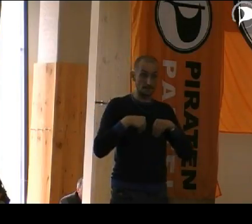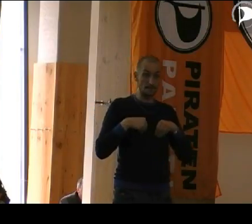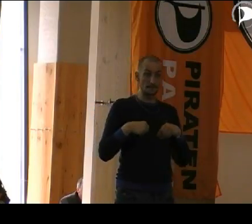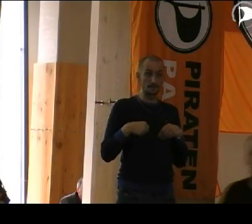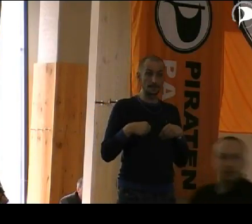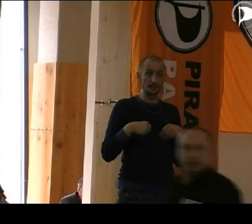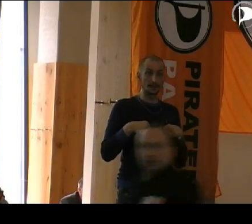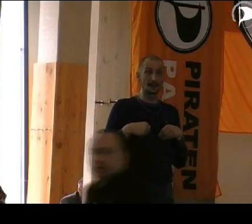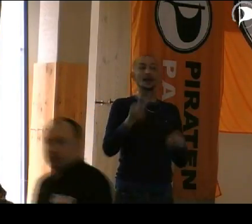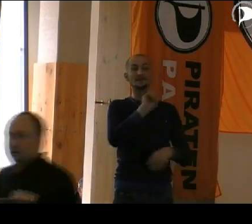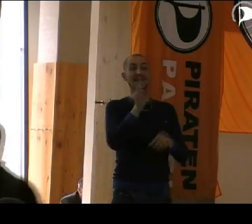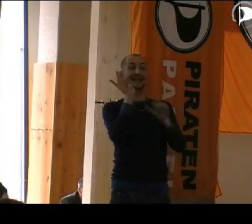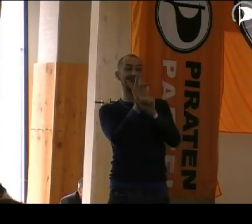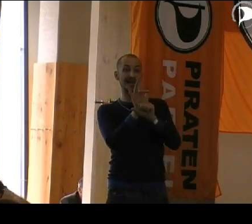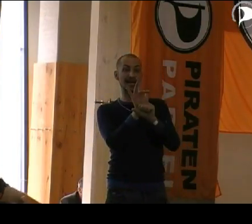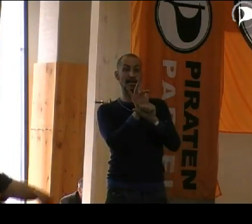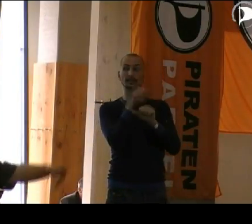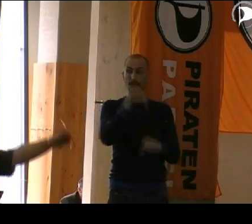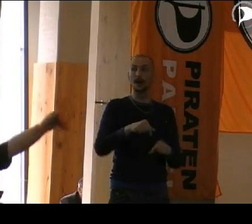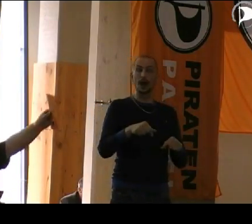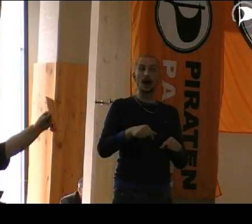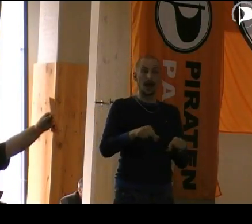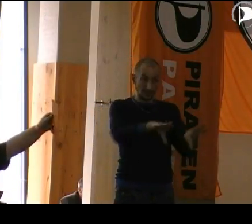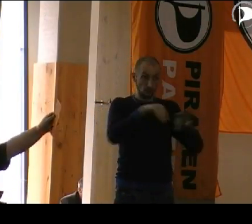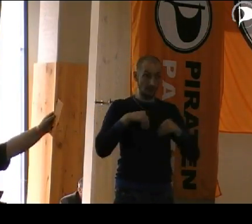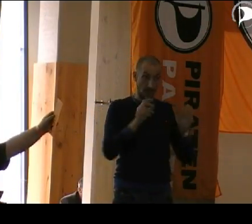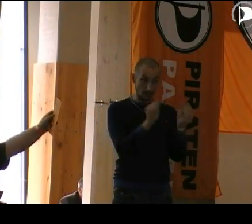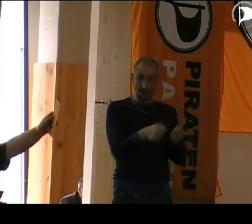wer ist dagegen dass dieser antrag geworden